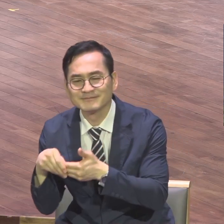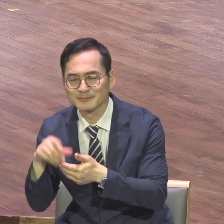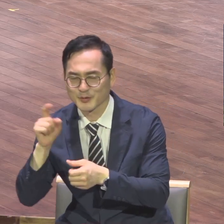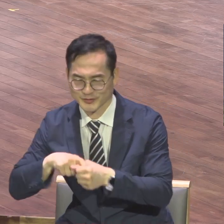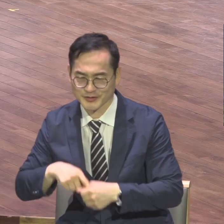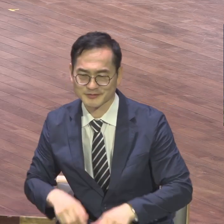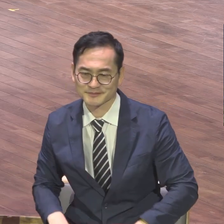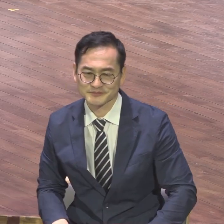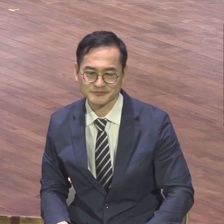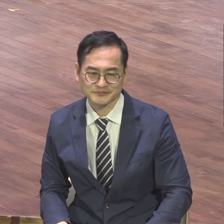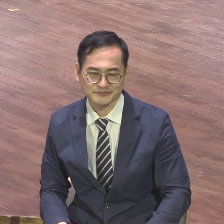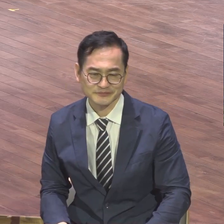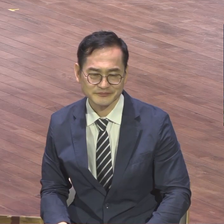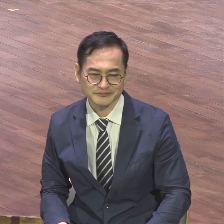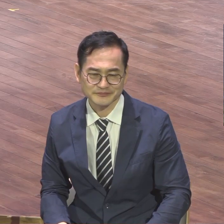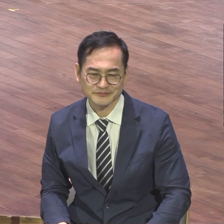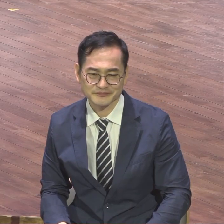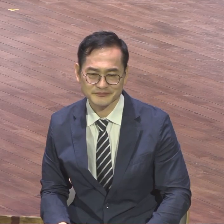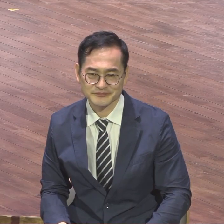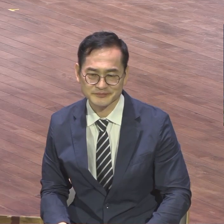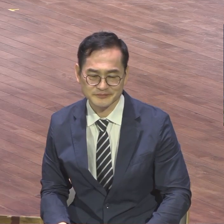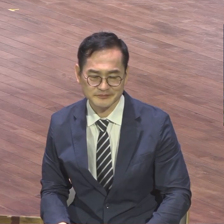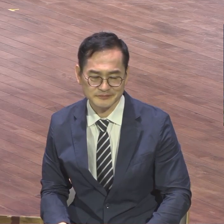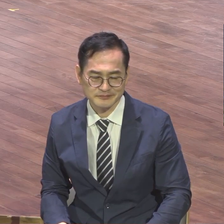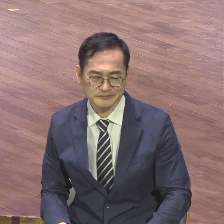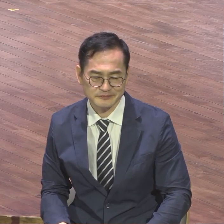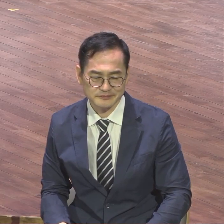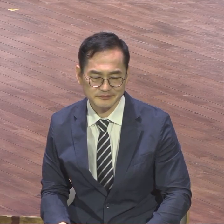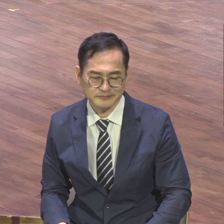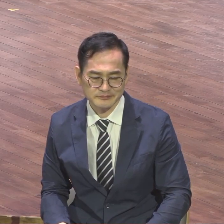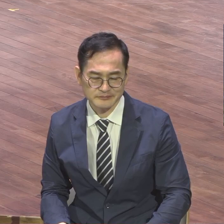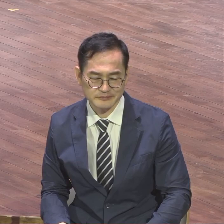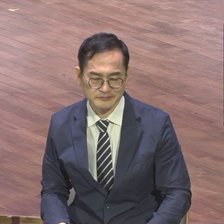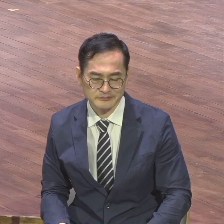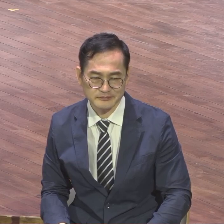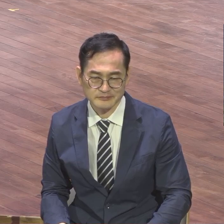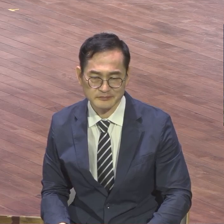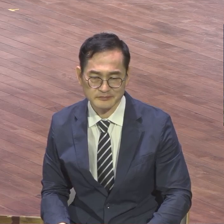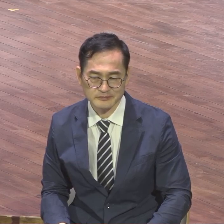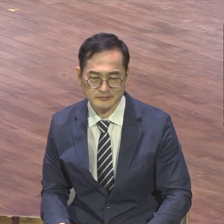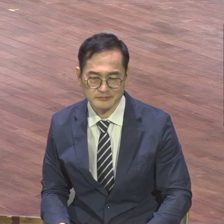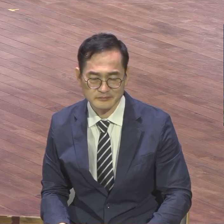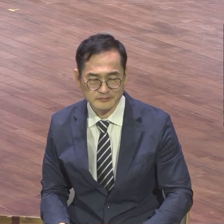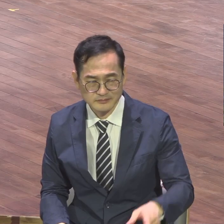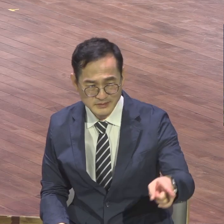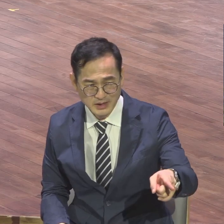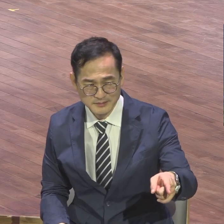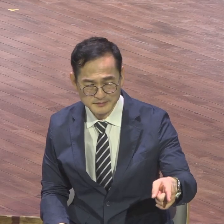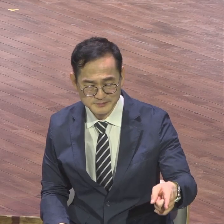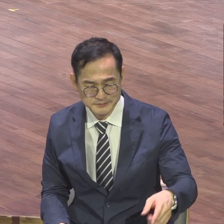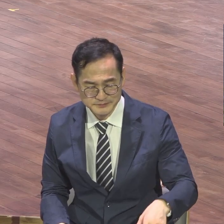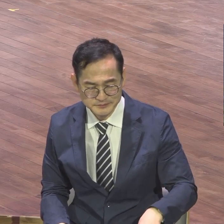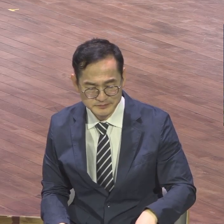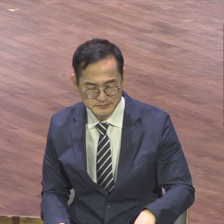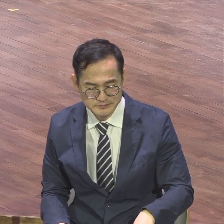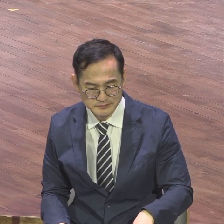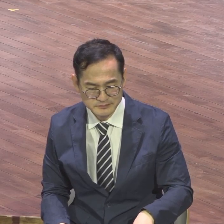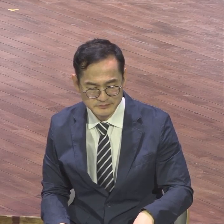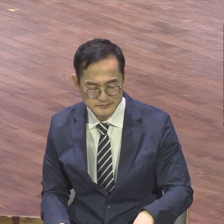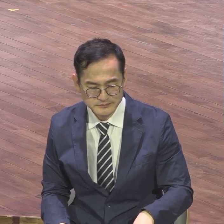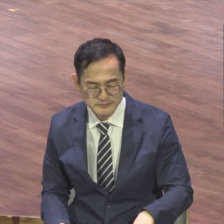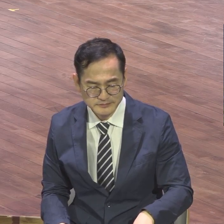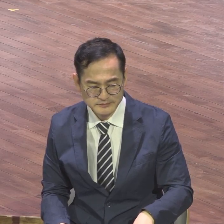왜 그랬어요? 할 수 있으면서도 못하는 사람 같이 못하고 왜 그랬습니까? 딱 이유 하나밖에